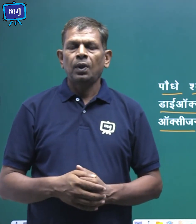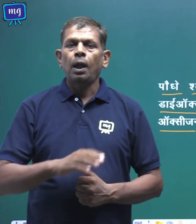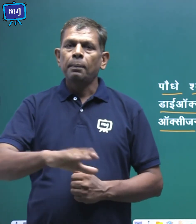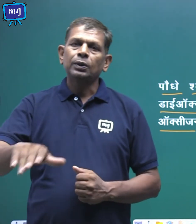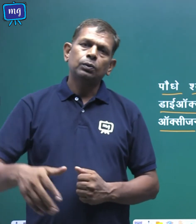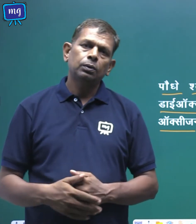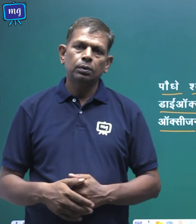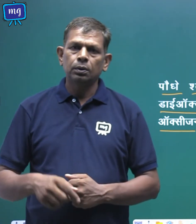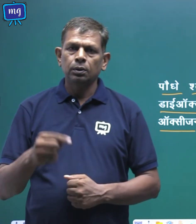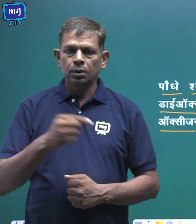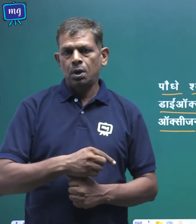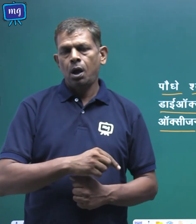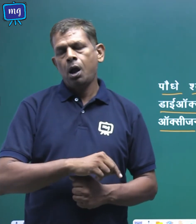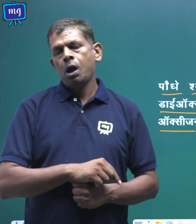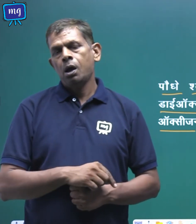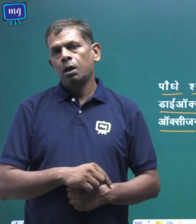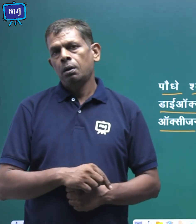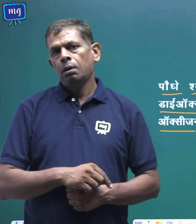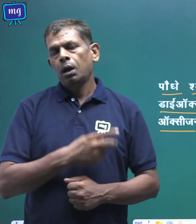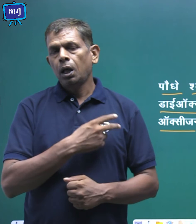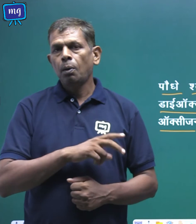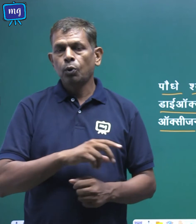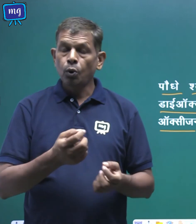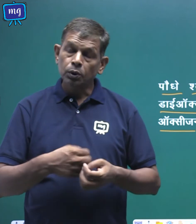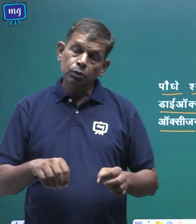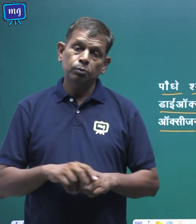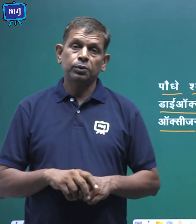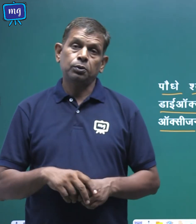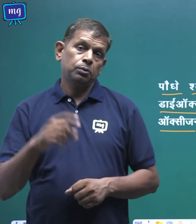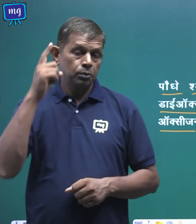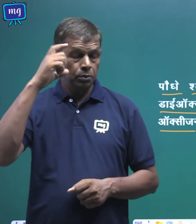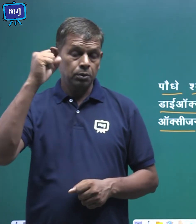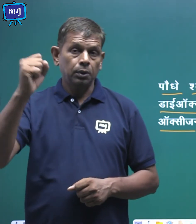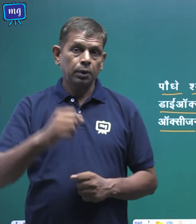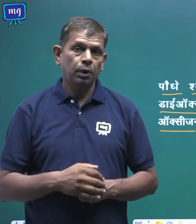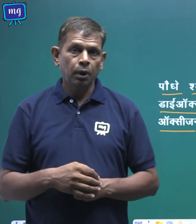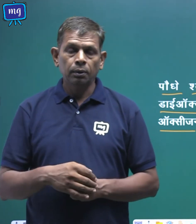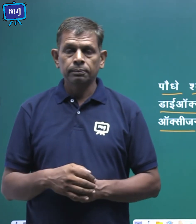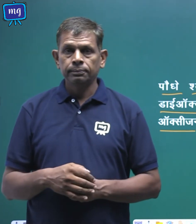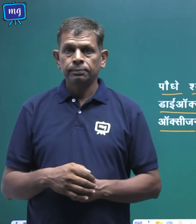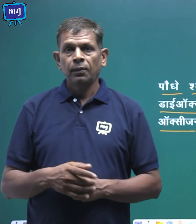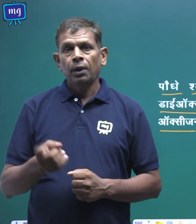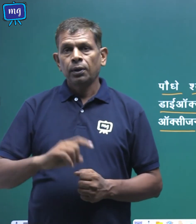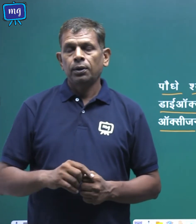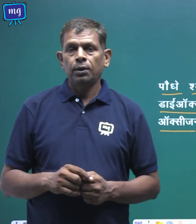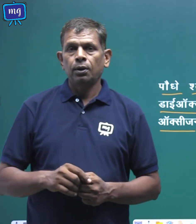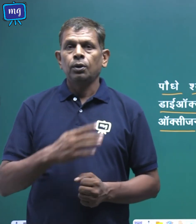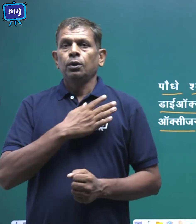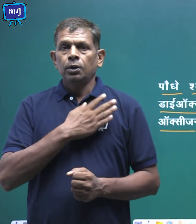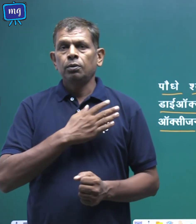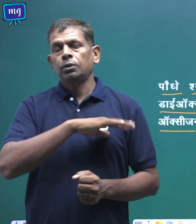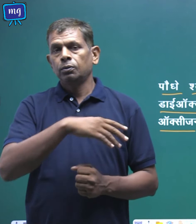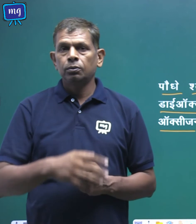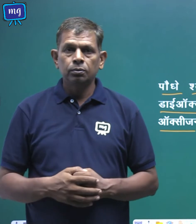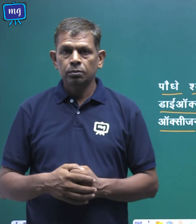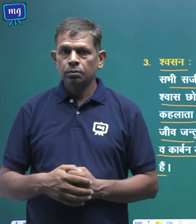बच्चों, ये बात आपको विशेष रूप से याद रखनी है कि जीव जंतु